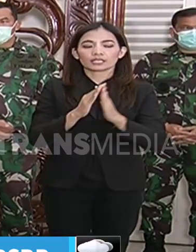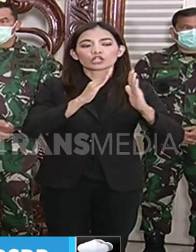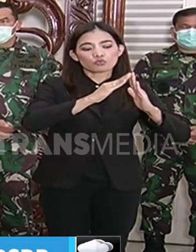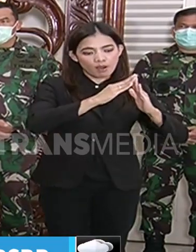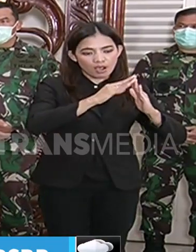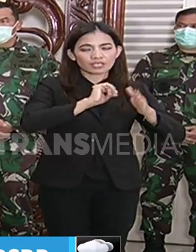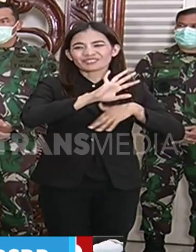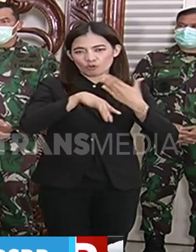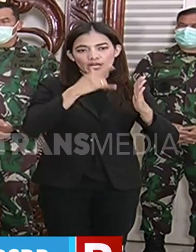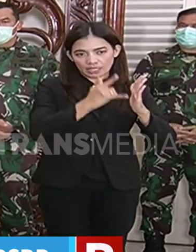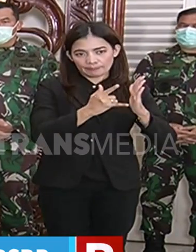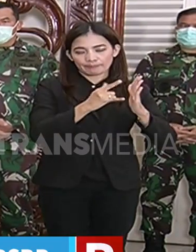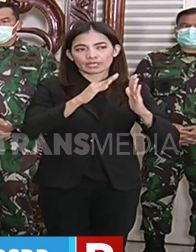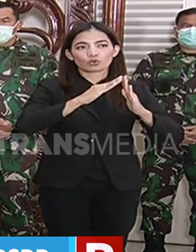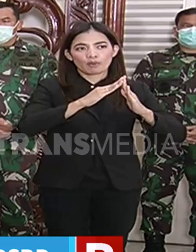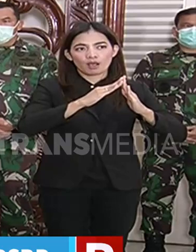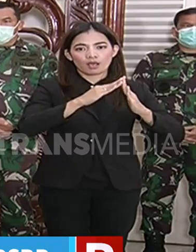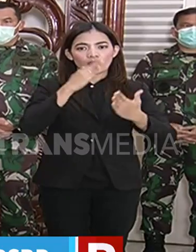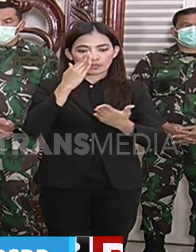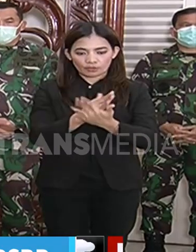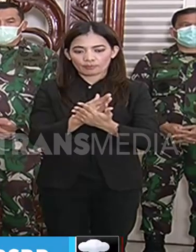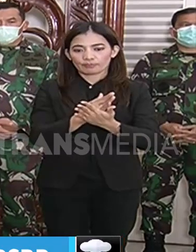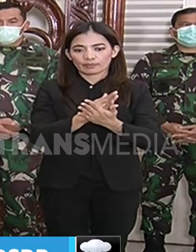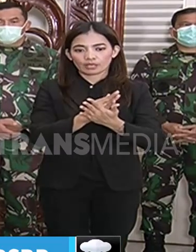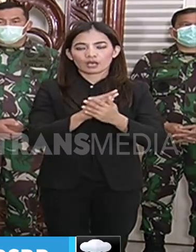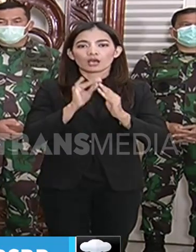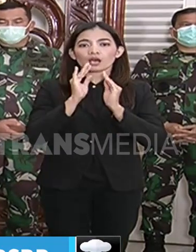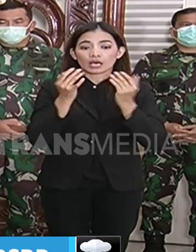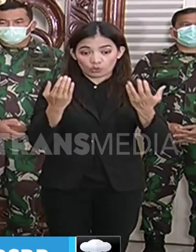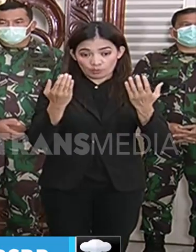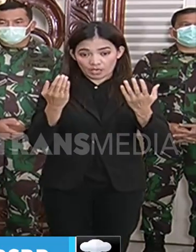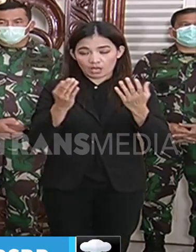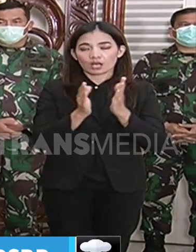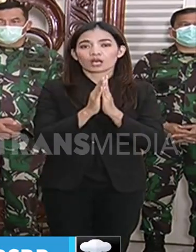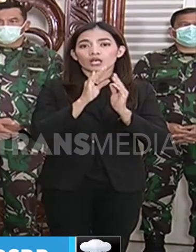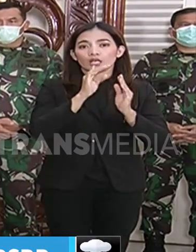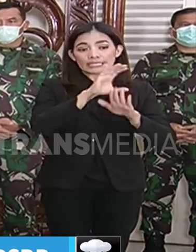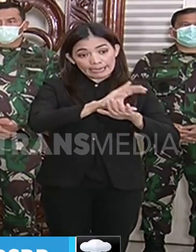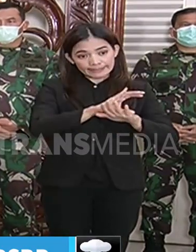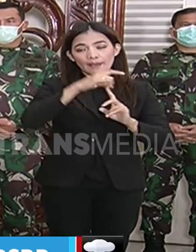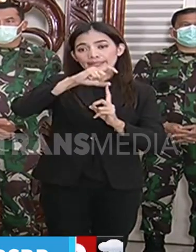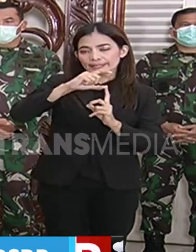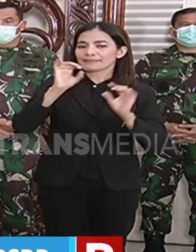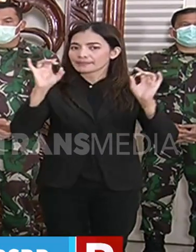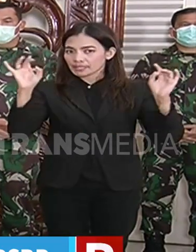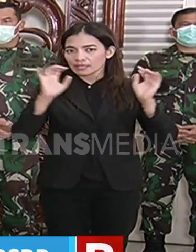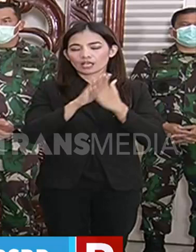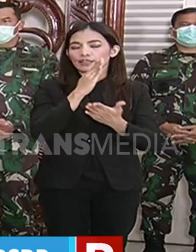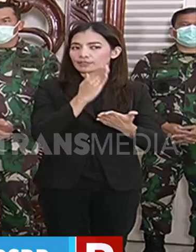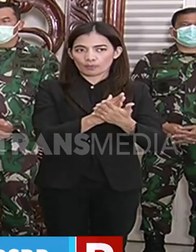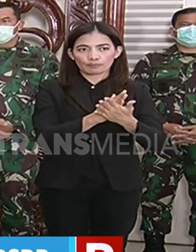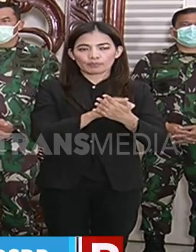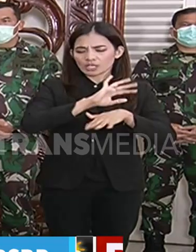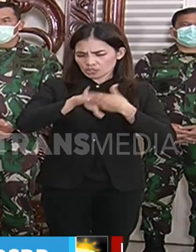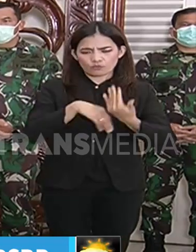rumah, kemudian menghentikan kegiatan peribadatan di rumah-rumah ibadat, mengerjakan kegiatan peribadatan di